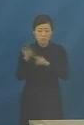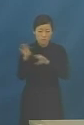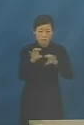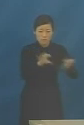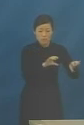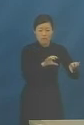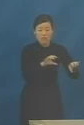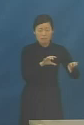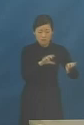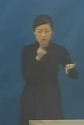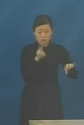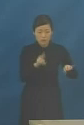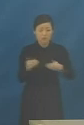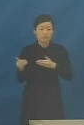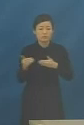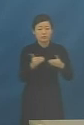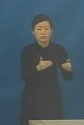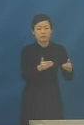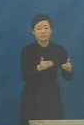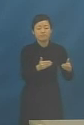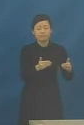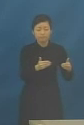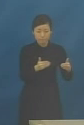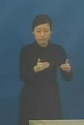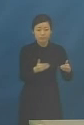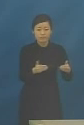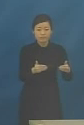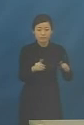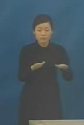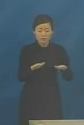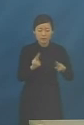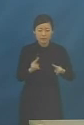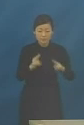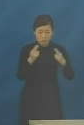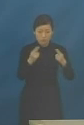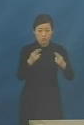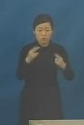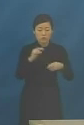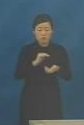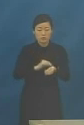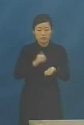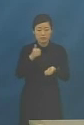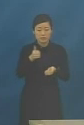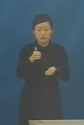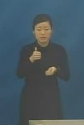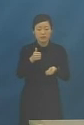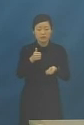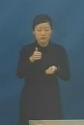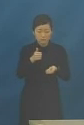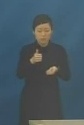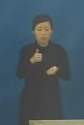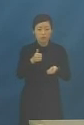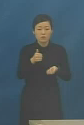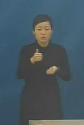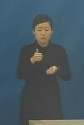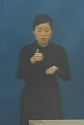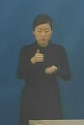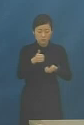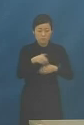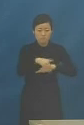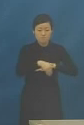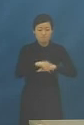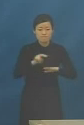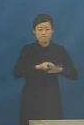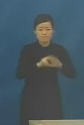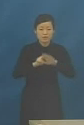進めてまいりましてこの度こうして専門的な先生の外来ということを始めさせていただき